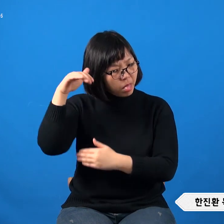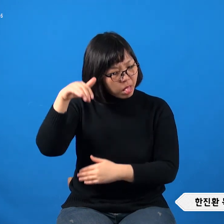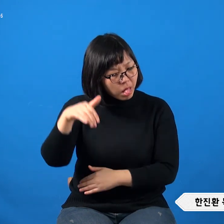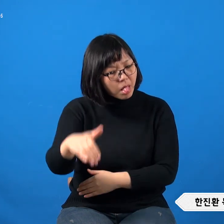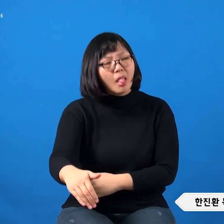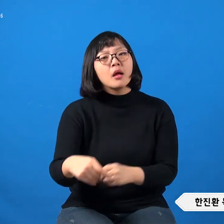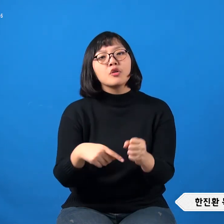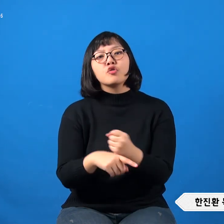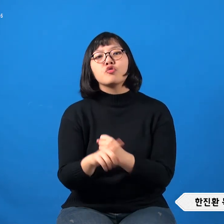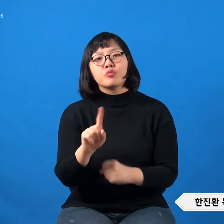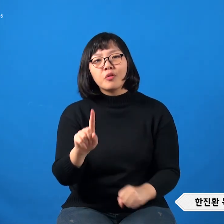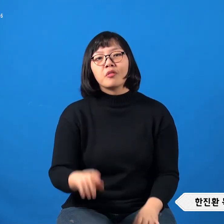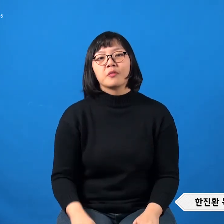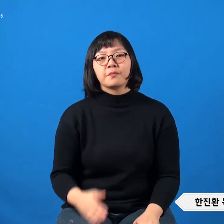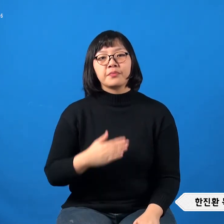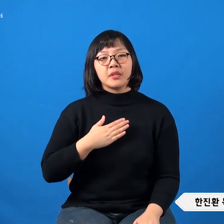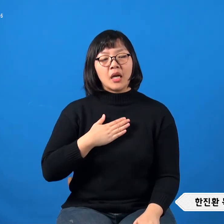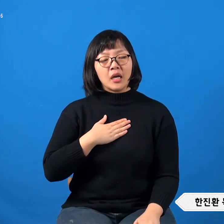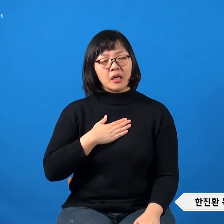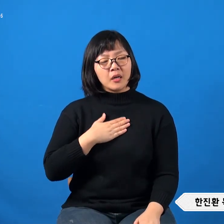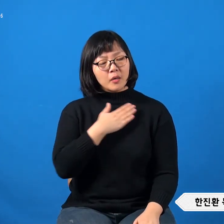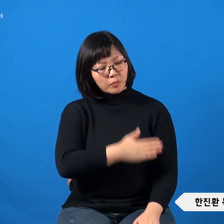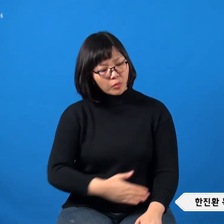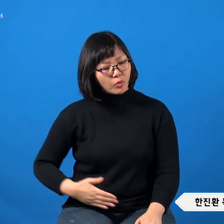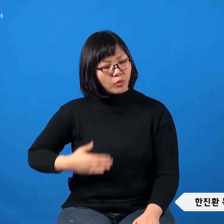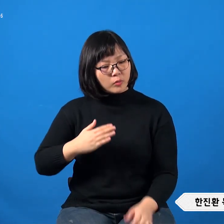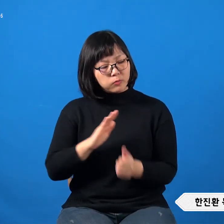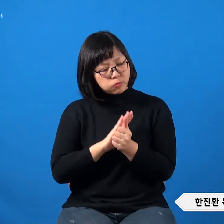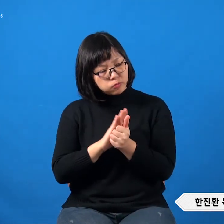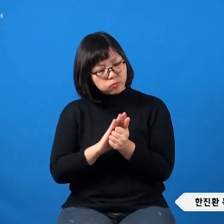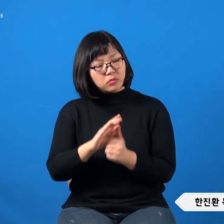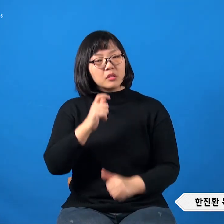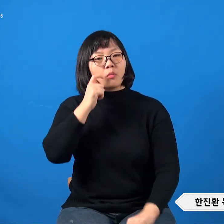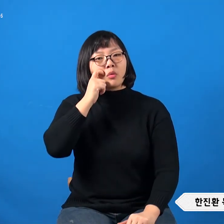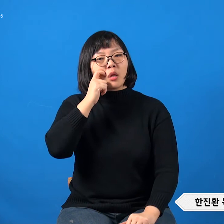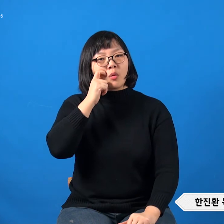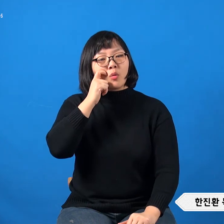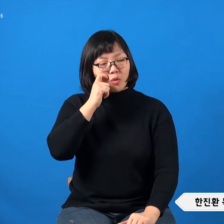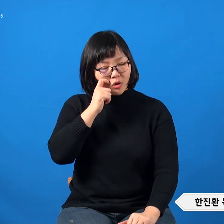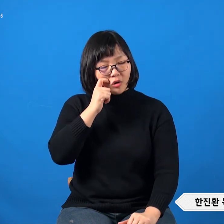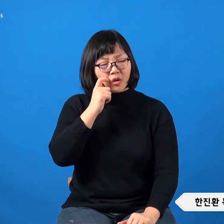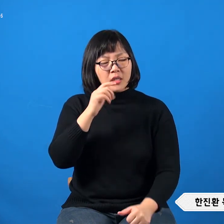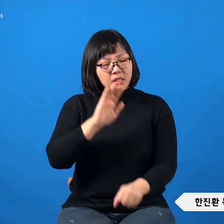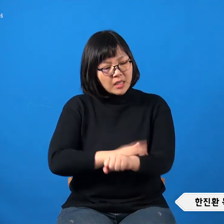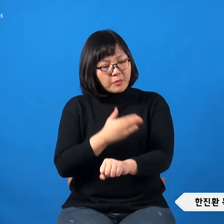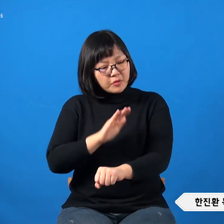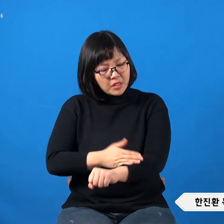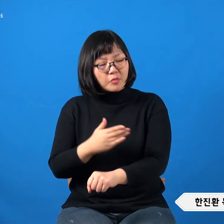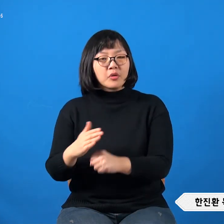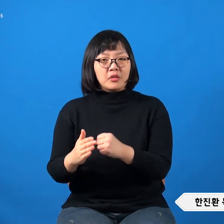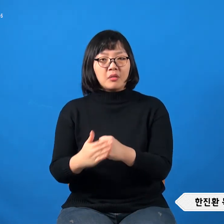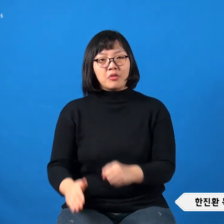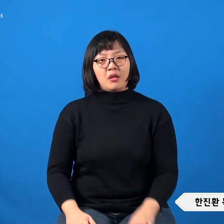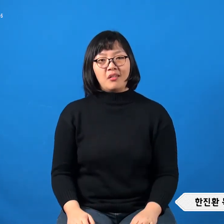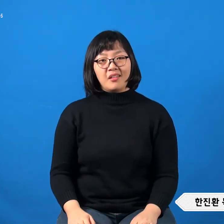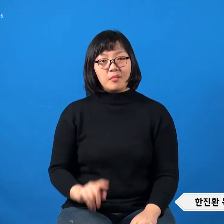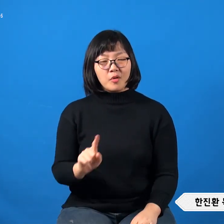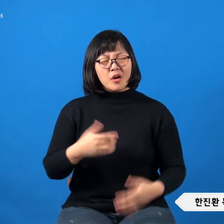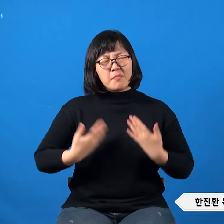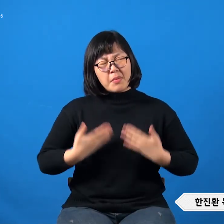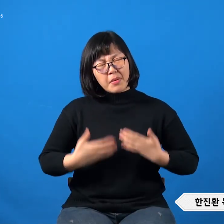그건 자기가 자기 몸에 무언가를 잘못했기 때문입니다. 자기 몸을 그냥 지나치게 혹사를